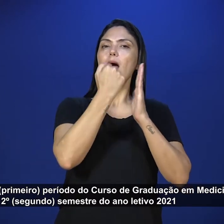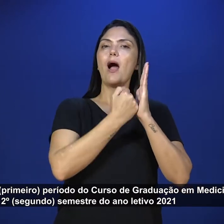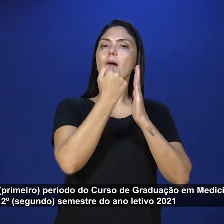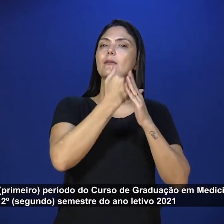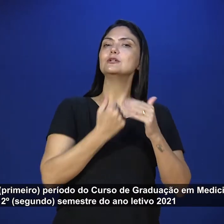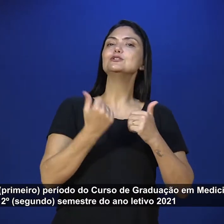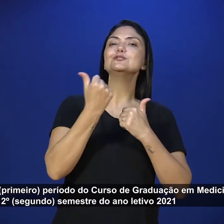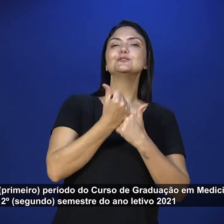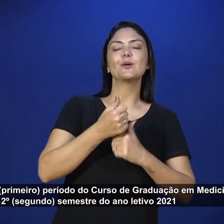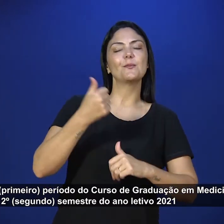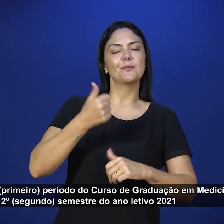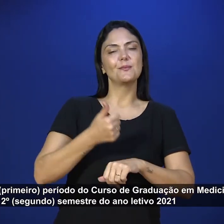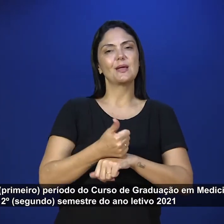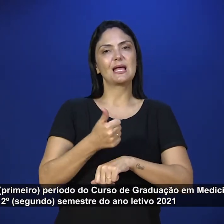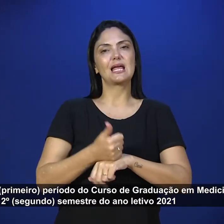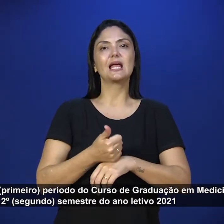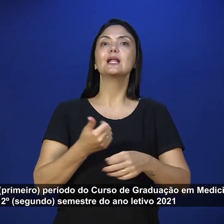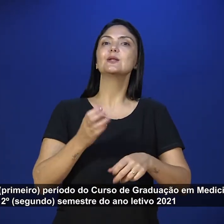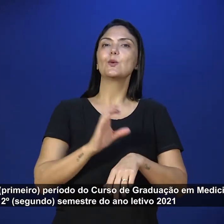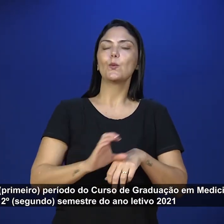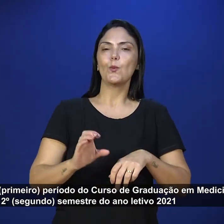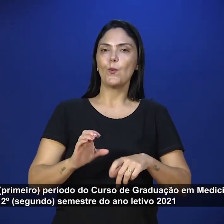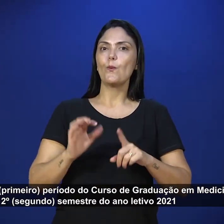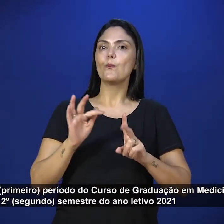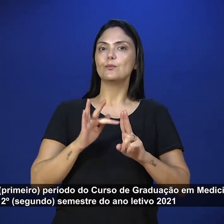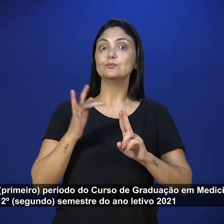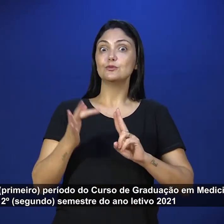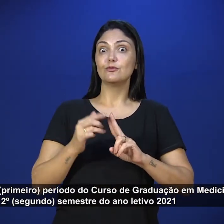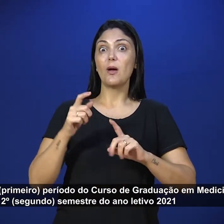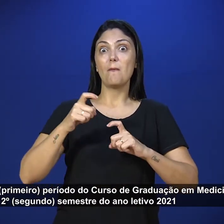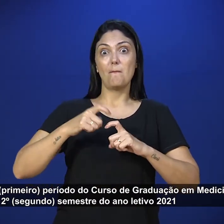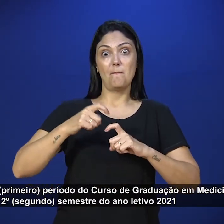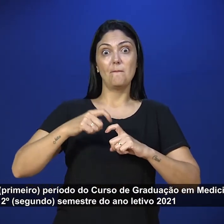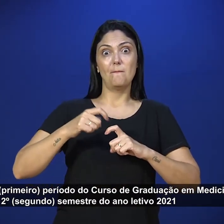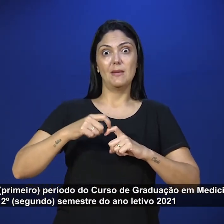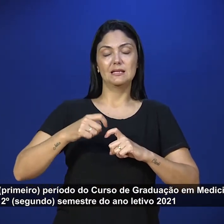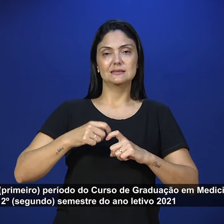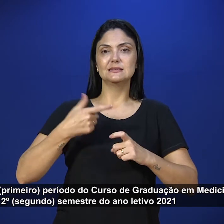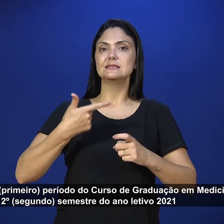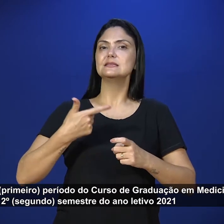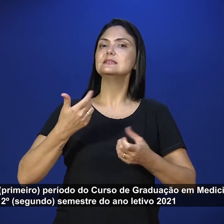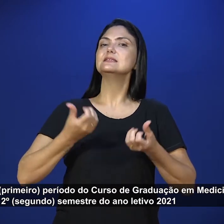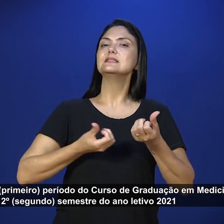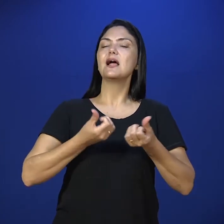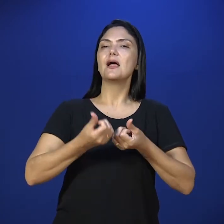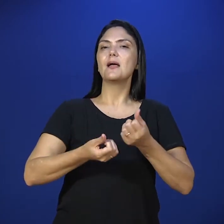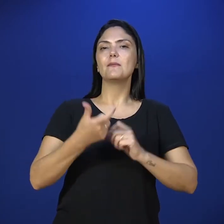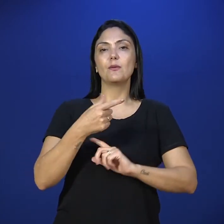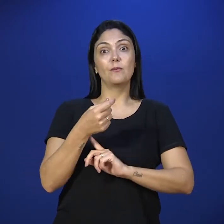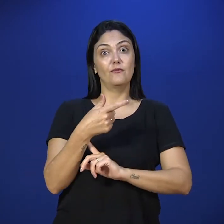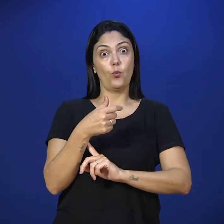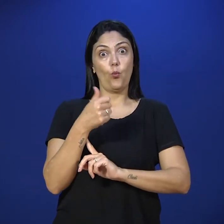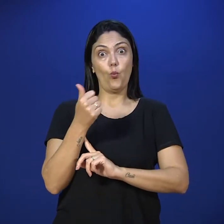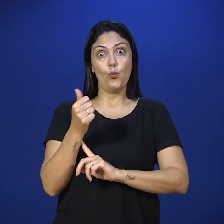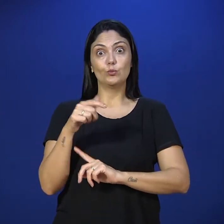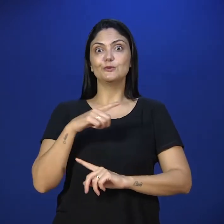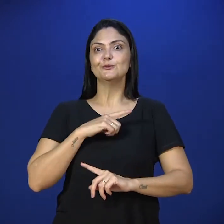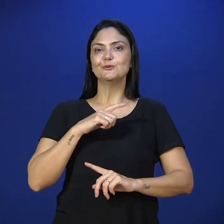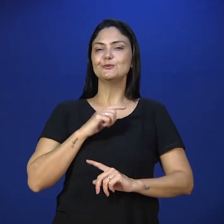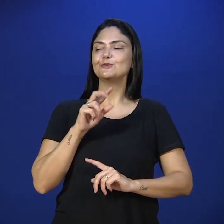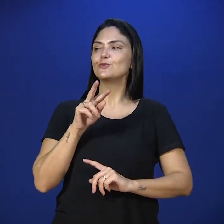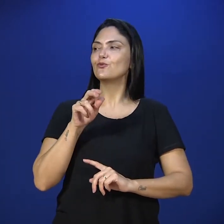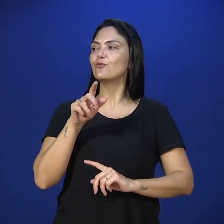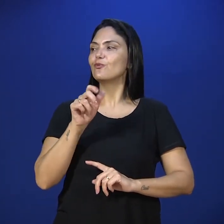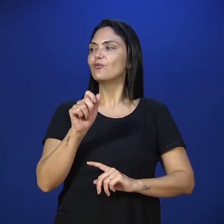primeiro período do curso de graduação em medicina do segundo semestre do ano letivo de 2021, conforme disponibilidade